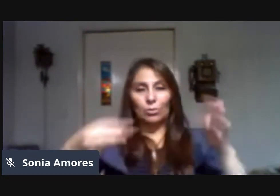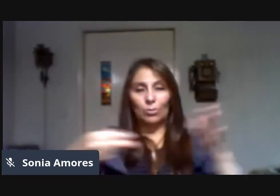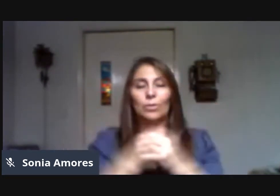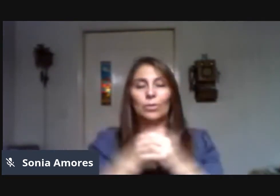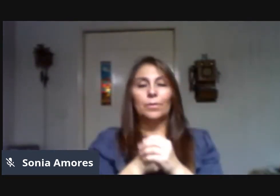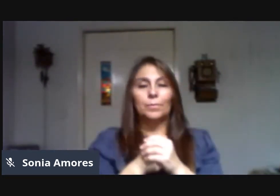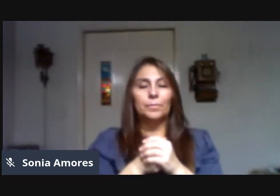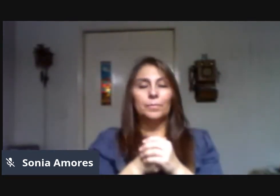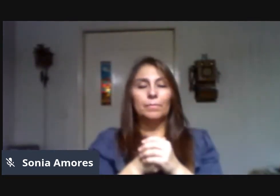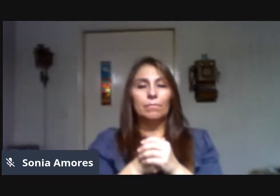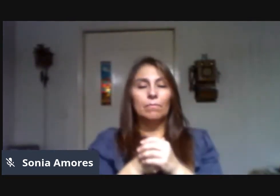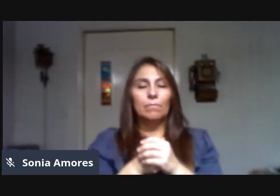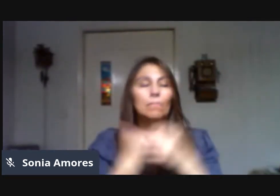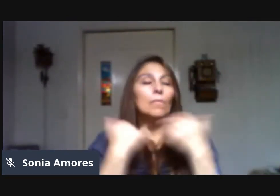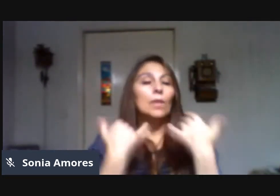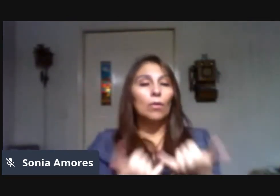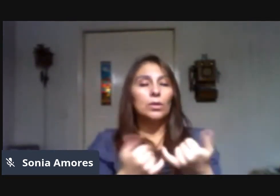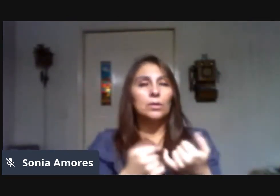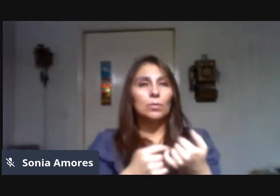Estamos en el desarraigo,